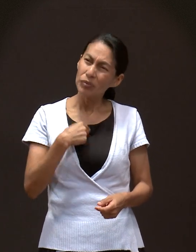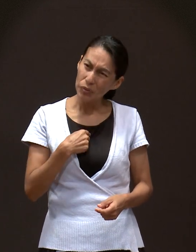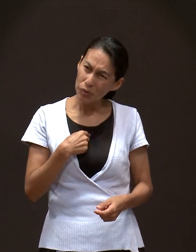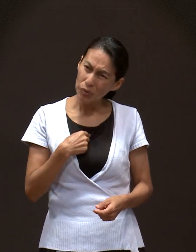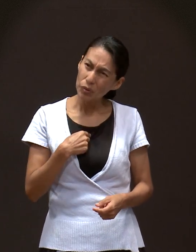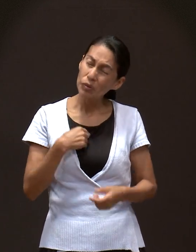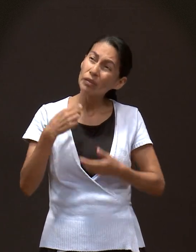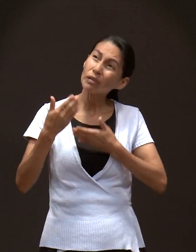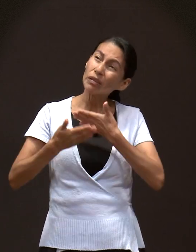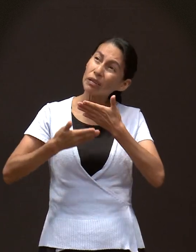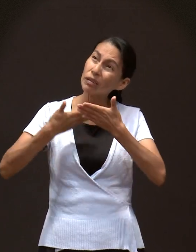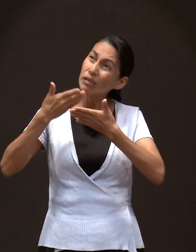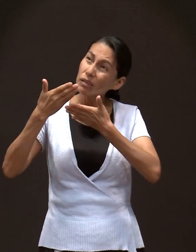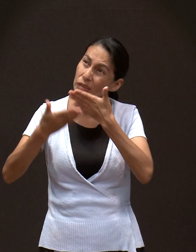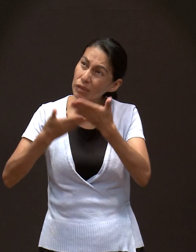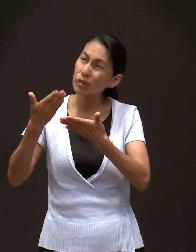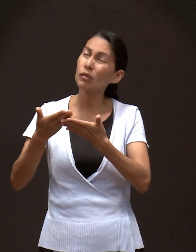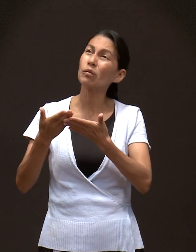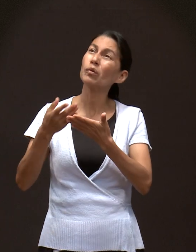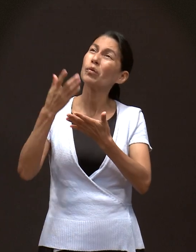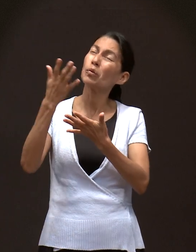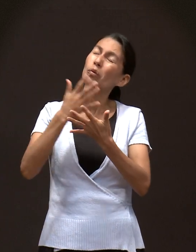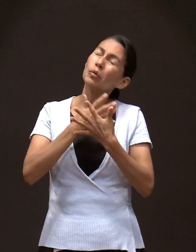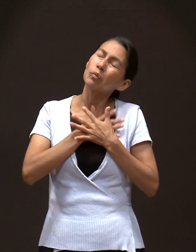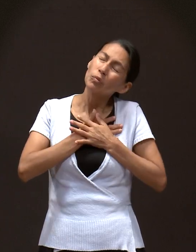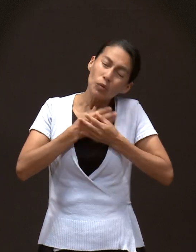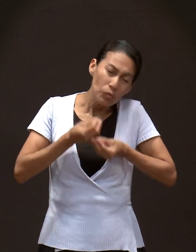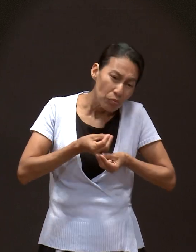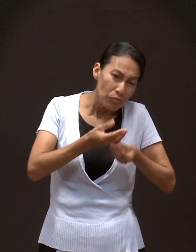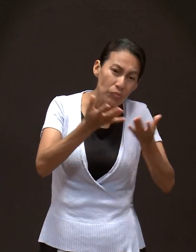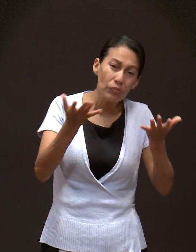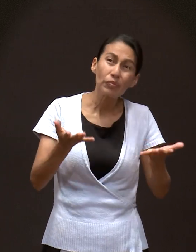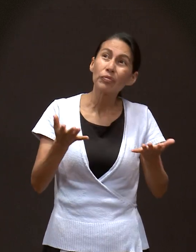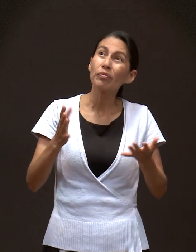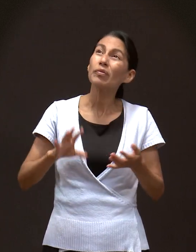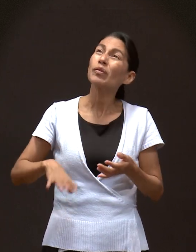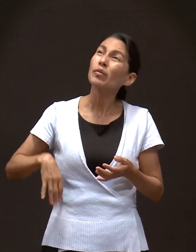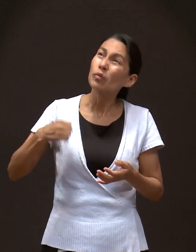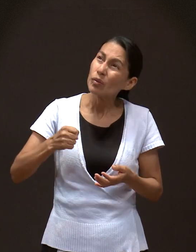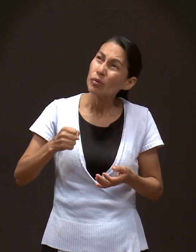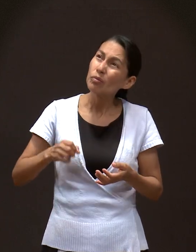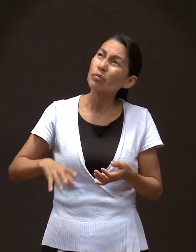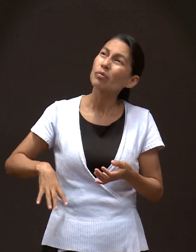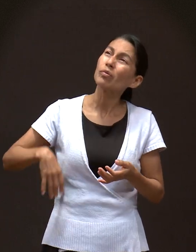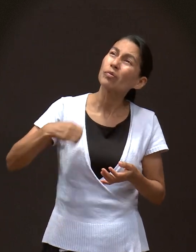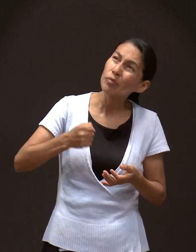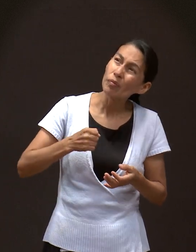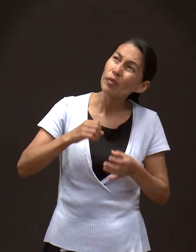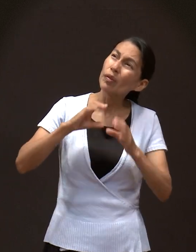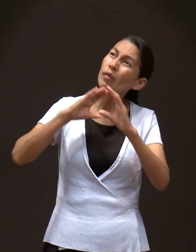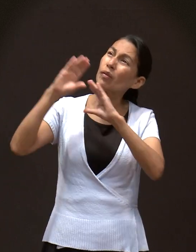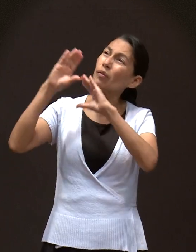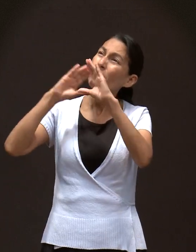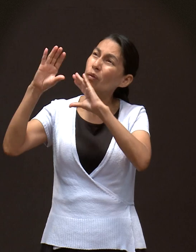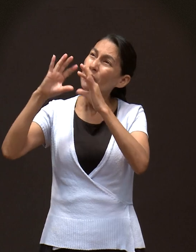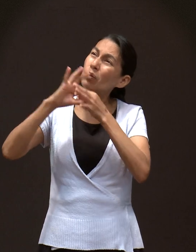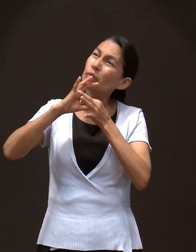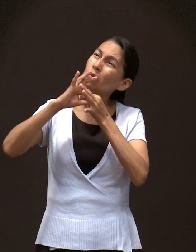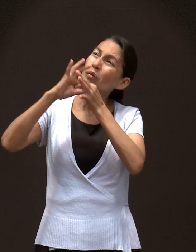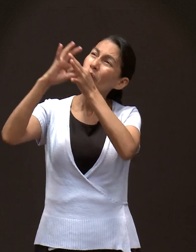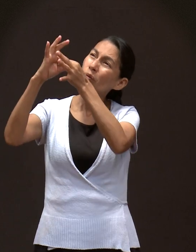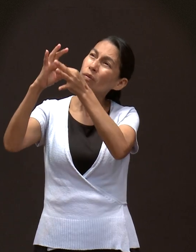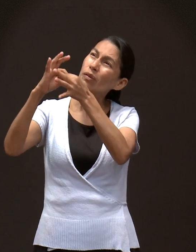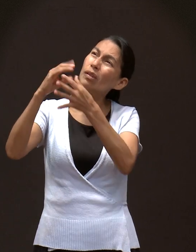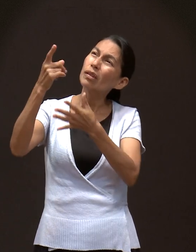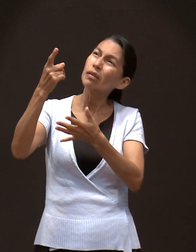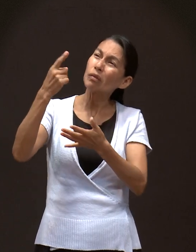He tratado de ser una persona que te sirva, que comparte de tu amor. Trato de esforzarme por tener esa